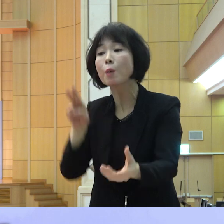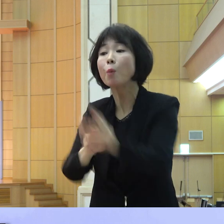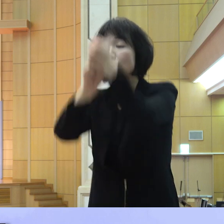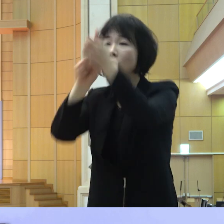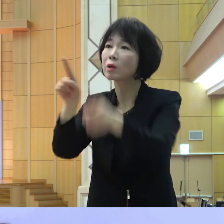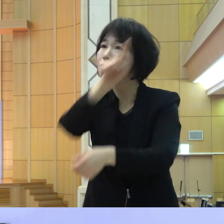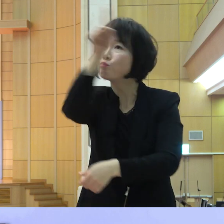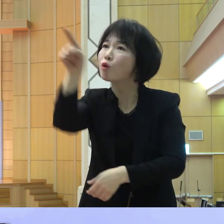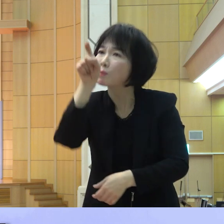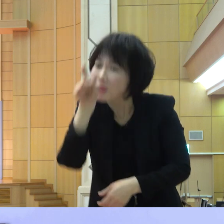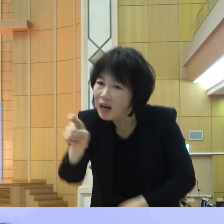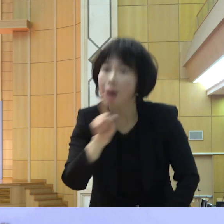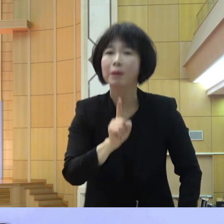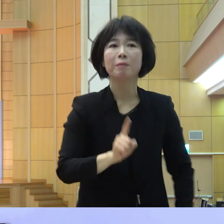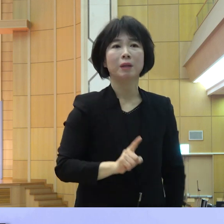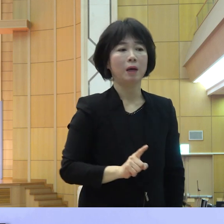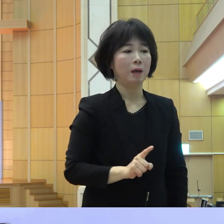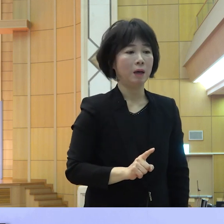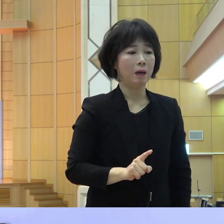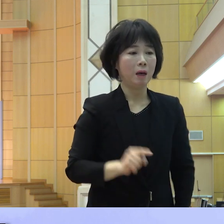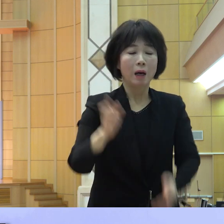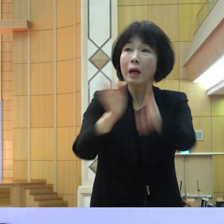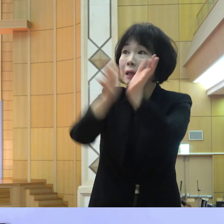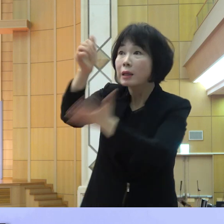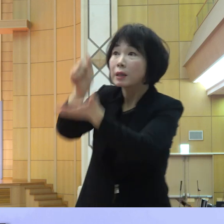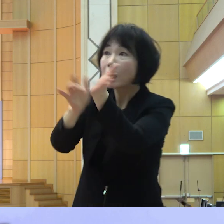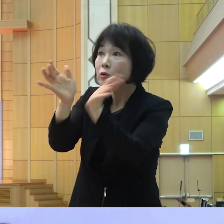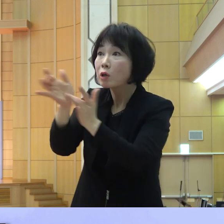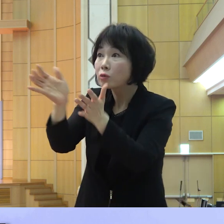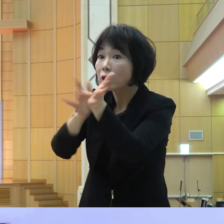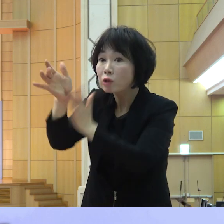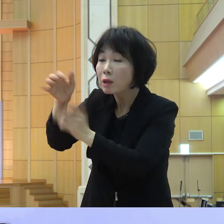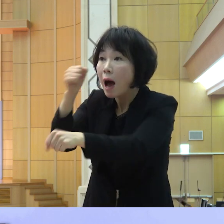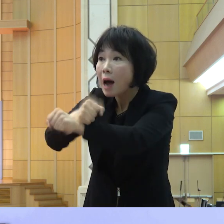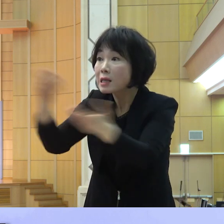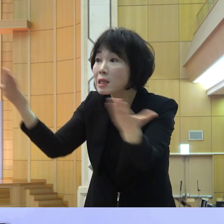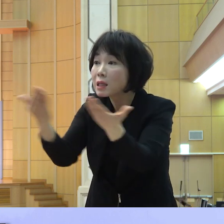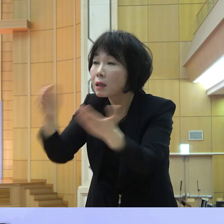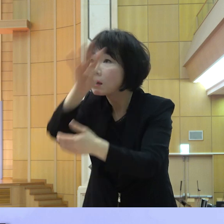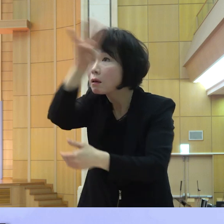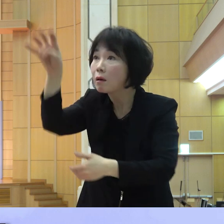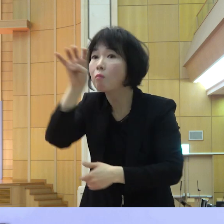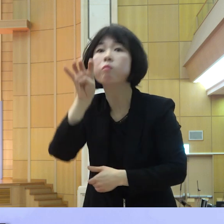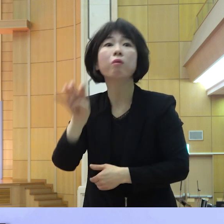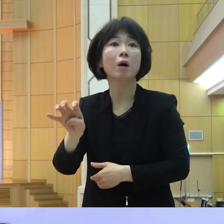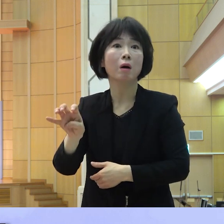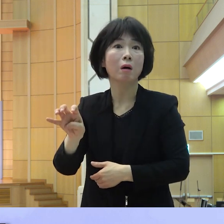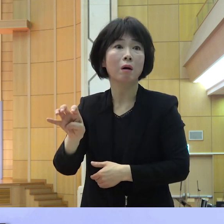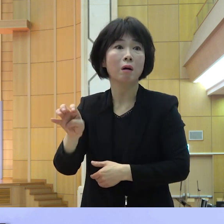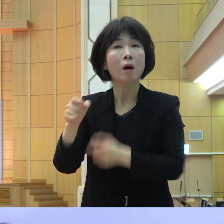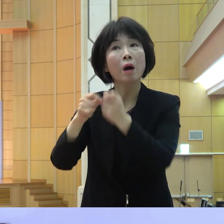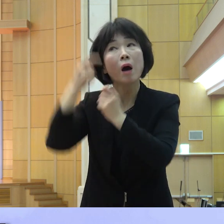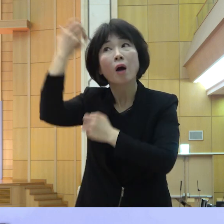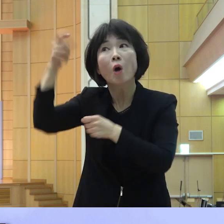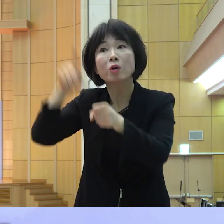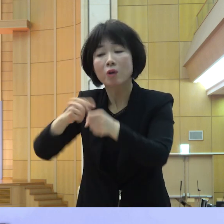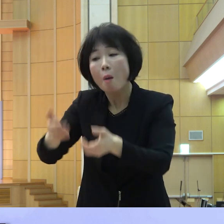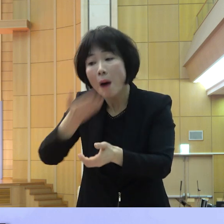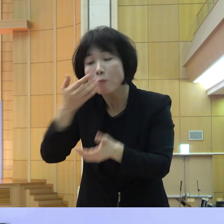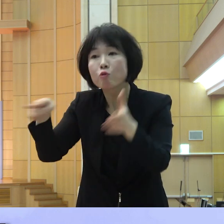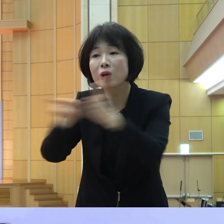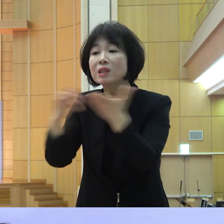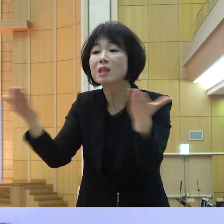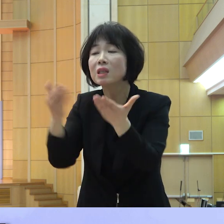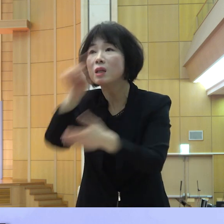뭡니까? 하시는 일이 뭡니까? 소위 영의 양식의 일이 뭡니까?